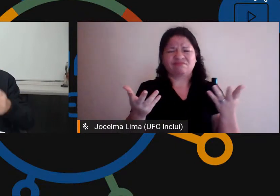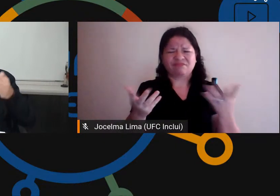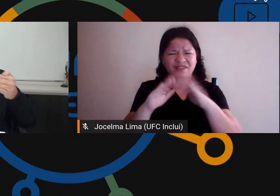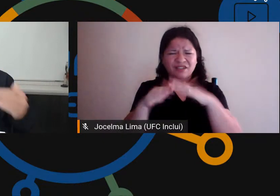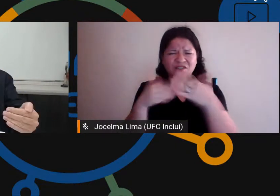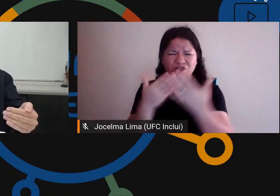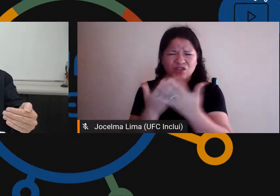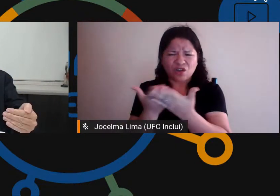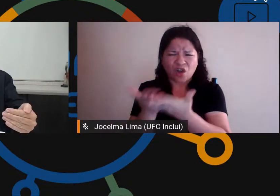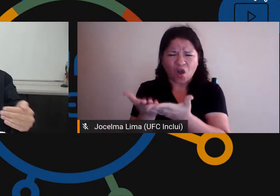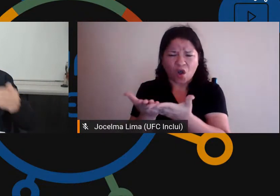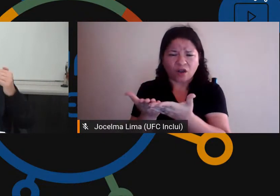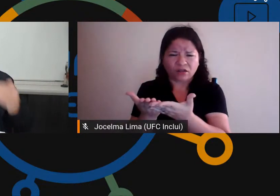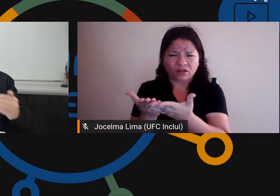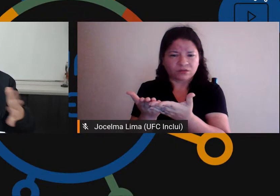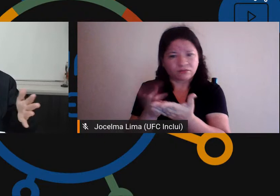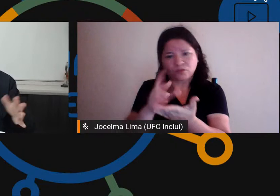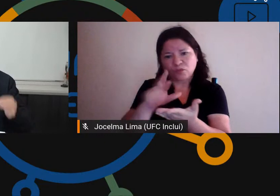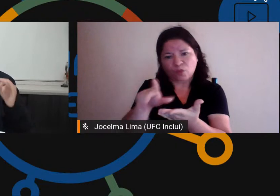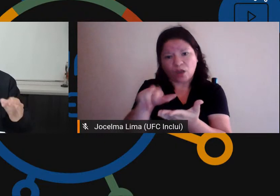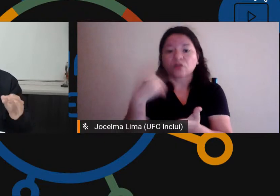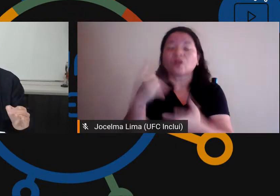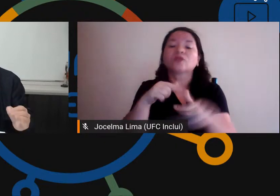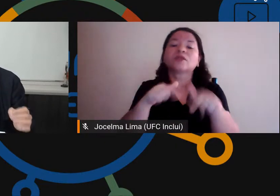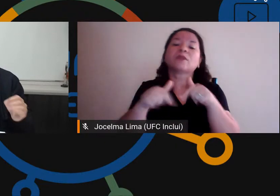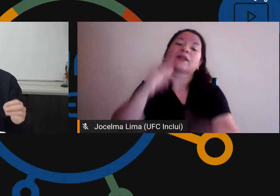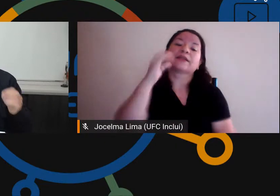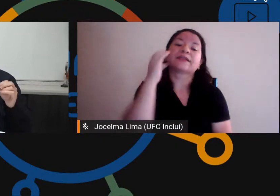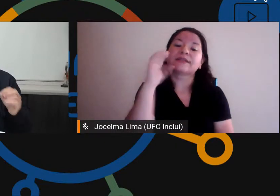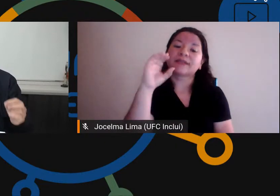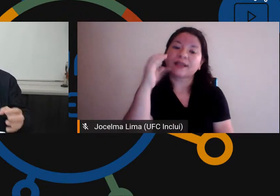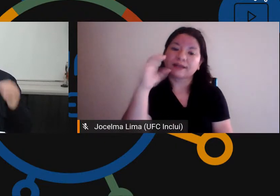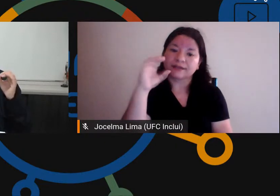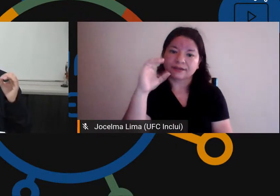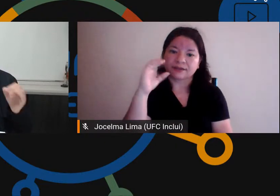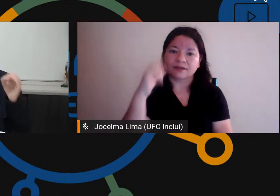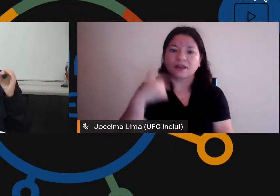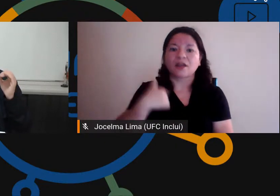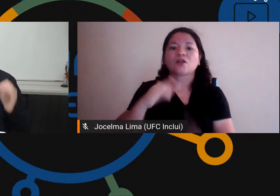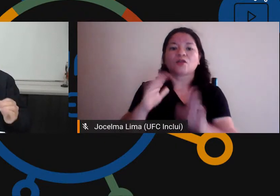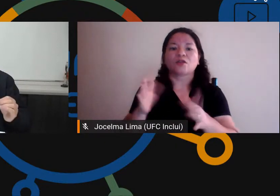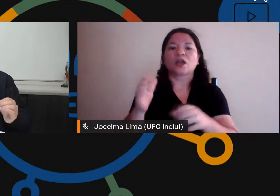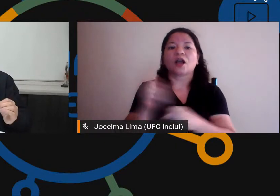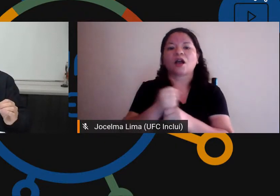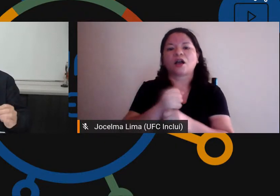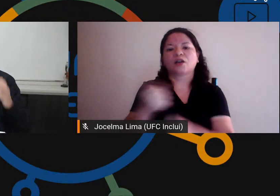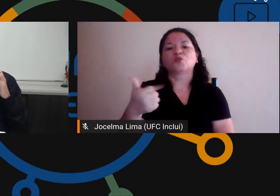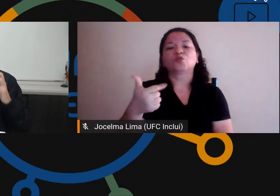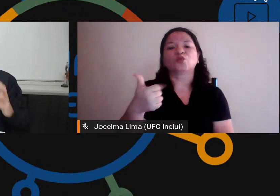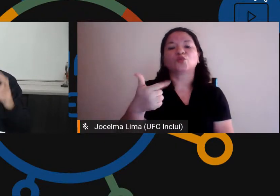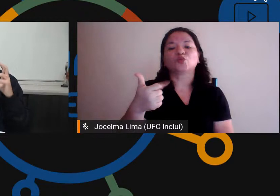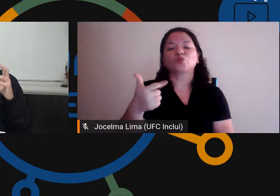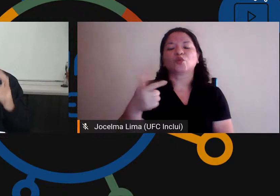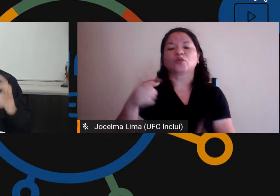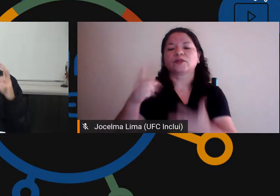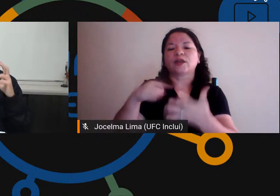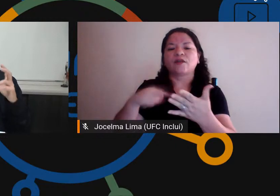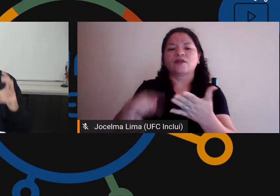é trabalho de ciência. Ciência é isso. Eu fui 12 anos editor da revista de Annual Review. Só